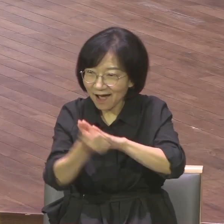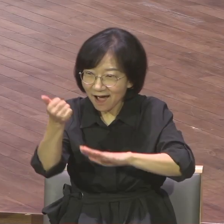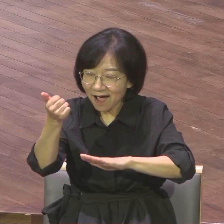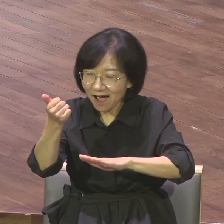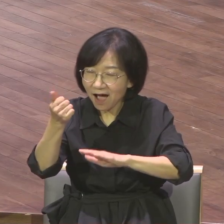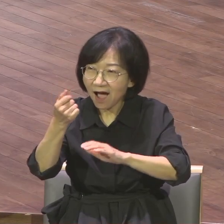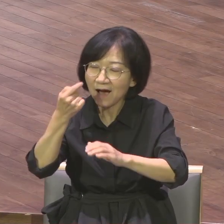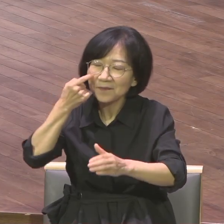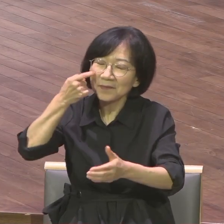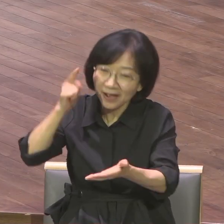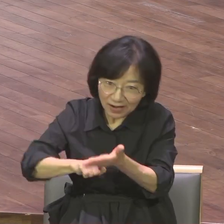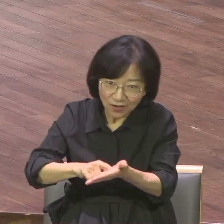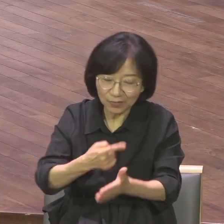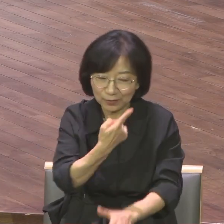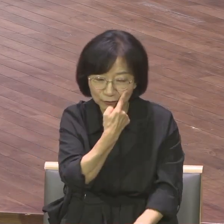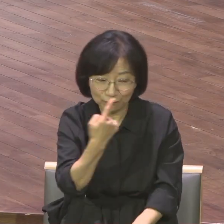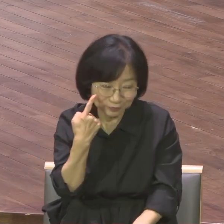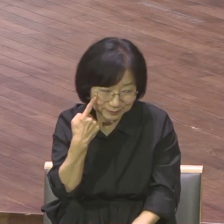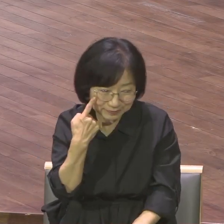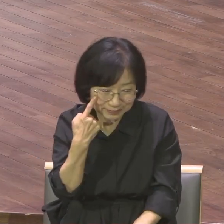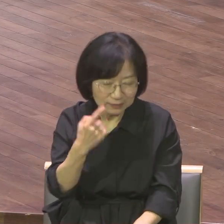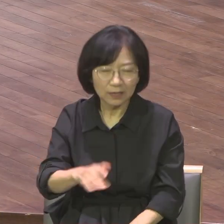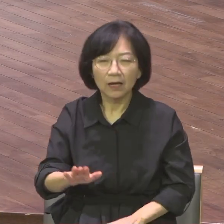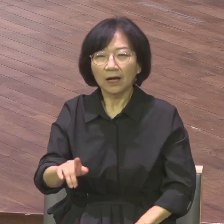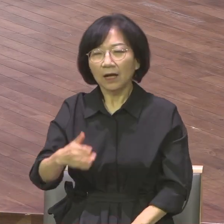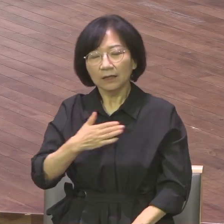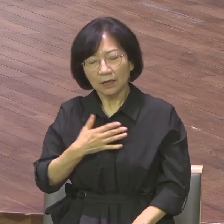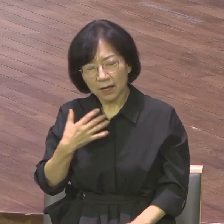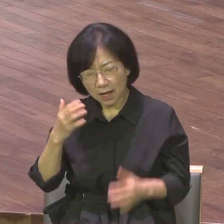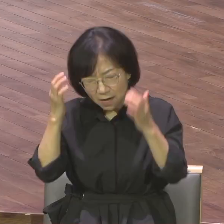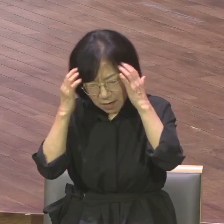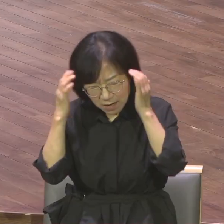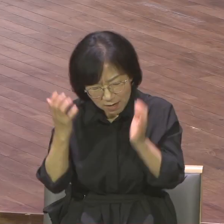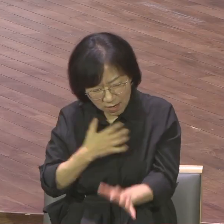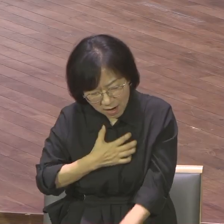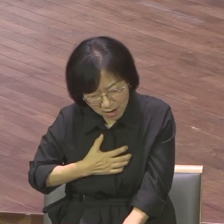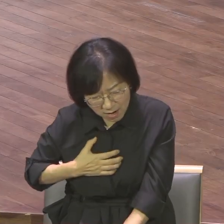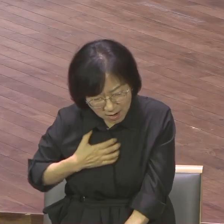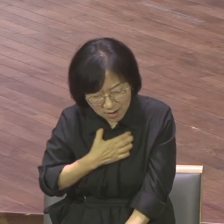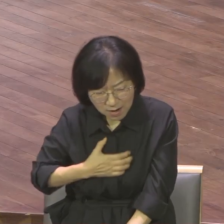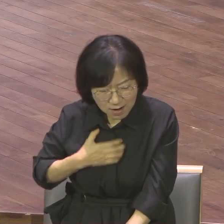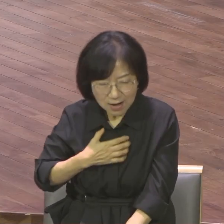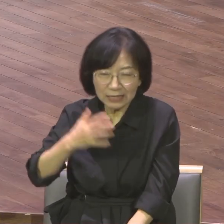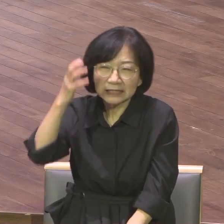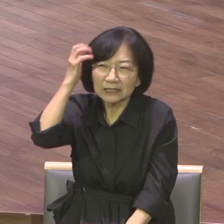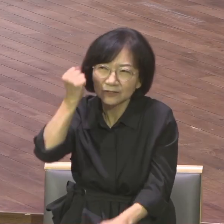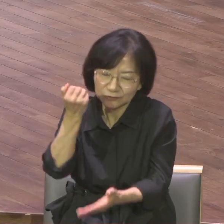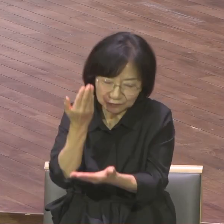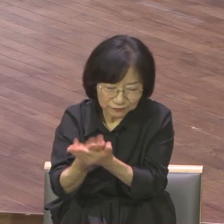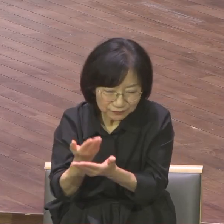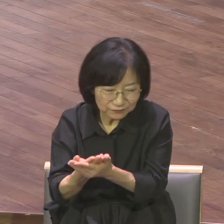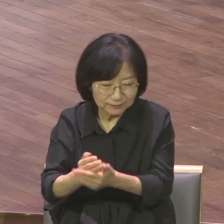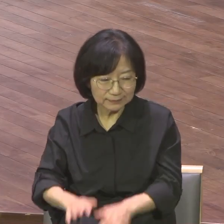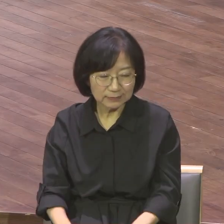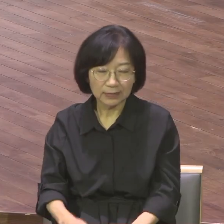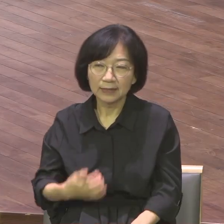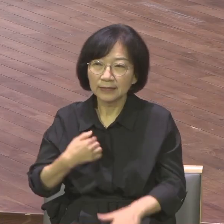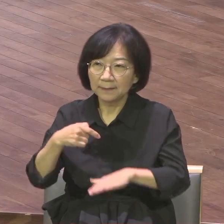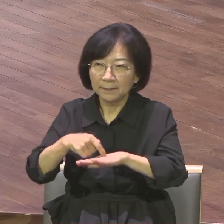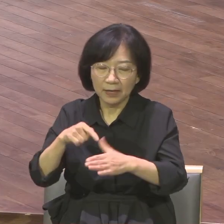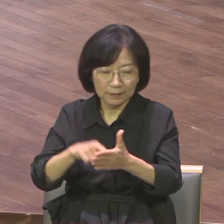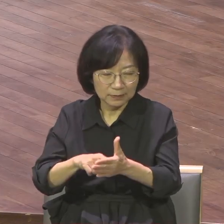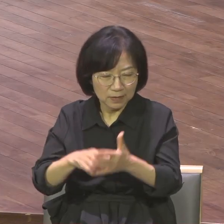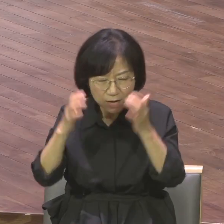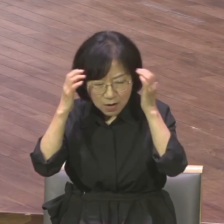다시 봅니다. 내 고초와 재난 곳 숲과 담즙을 기억하소서. 내 마음이